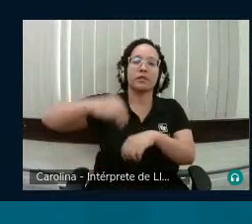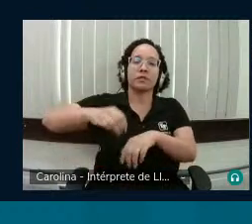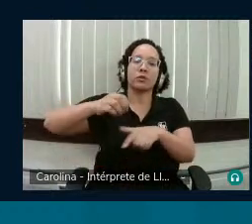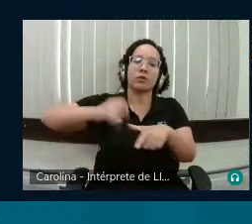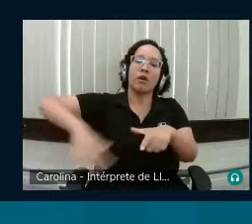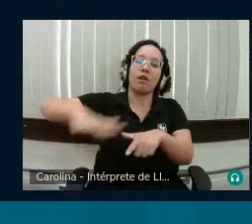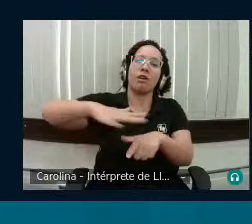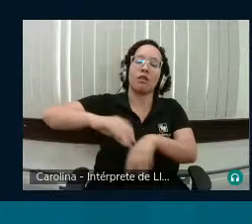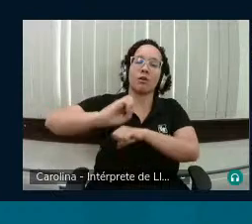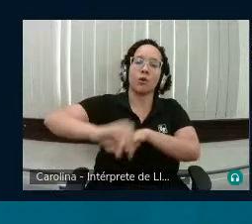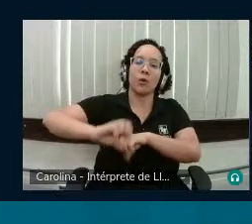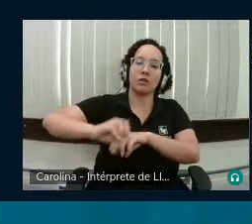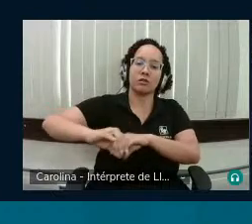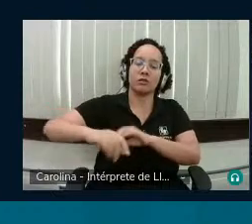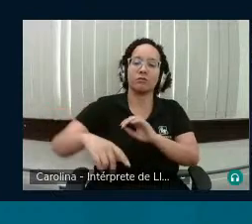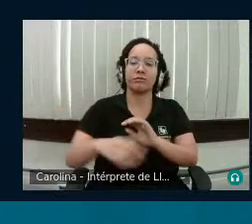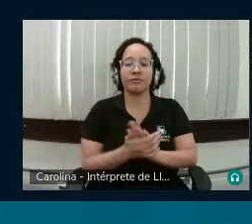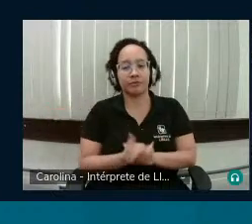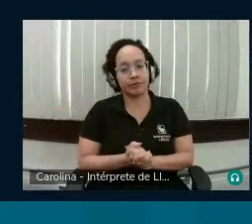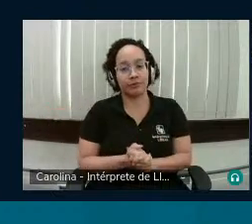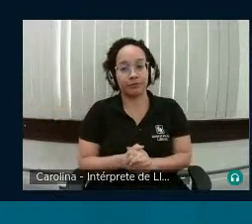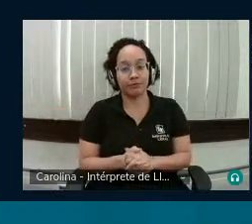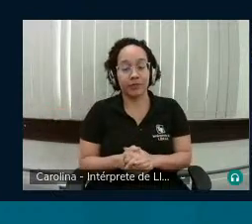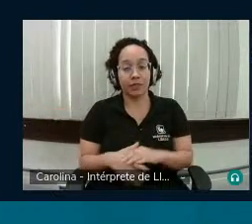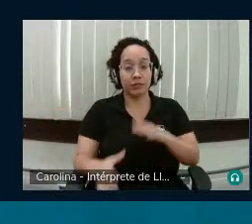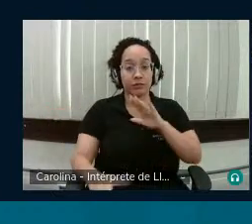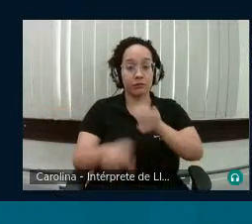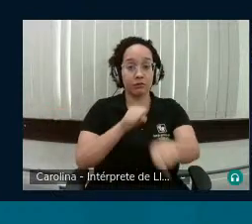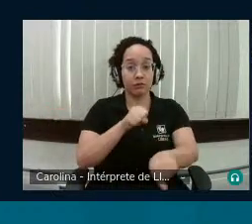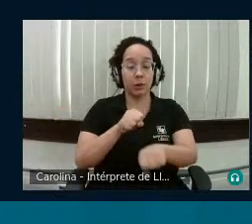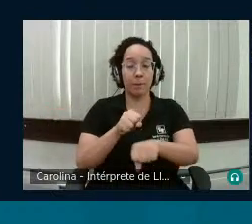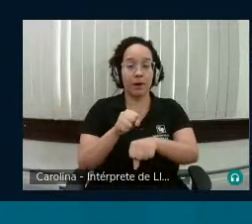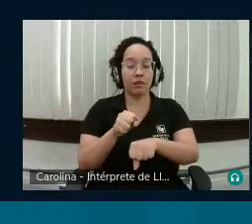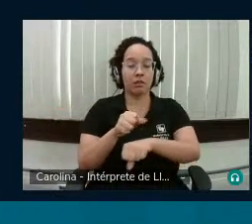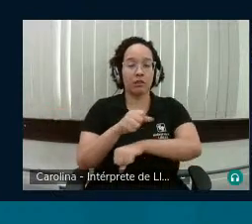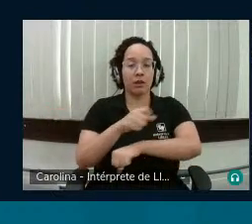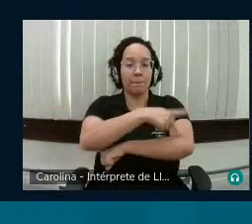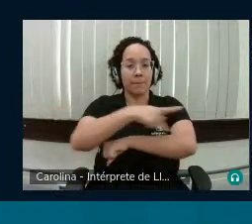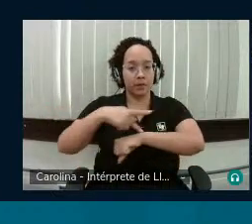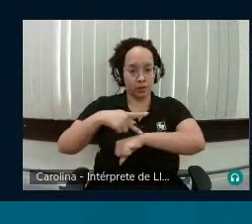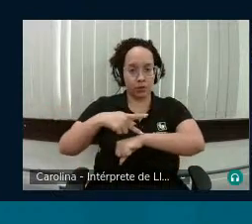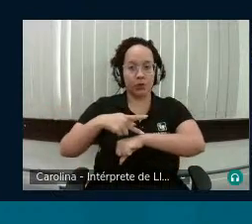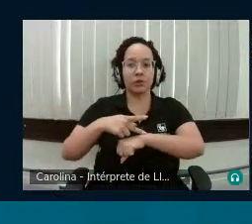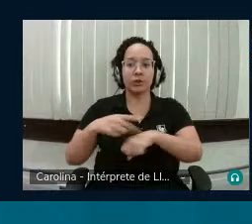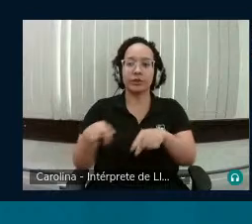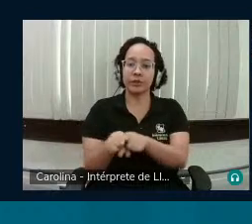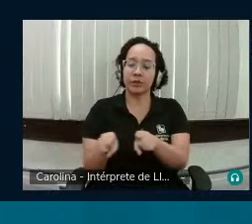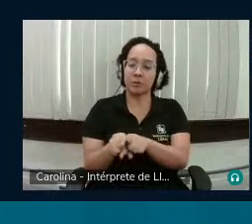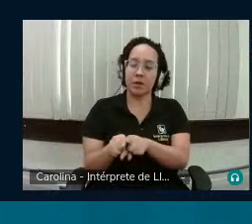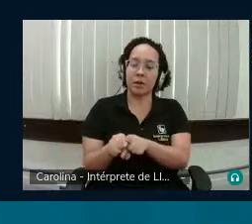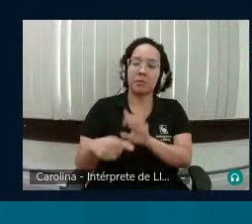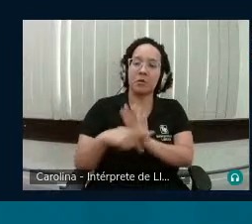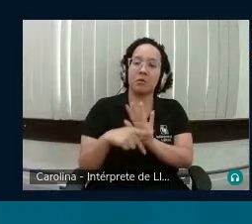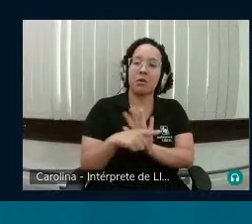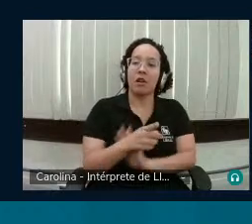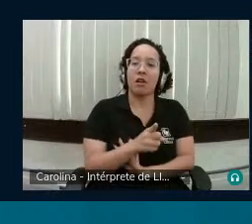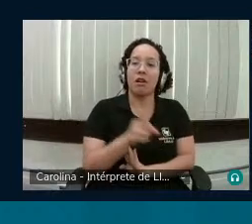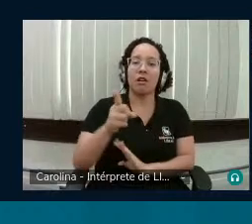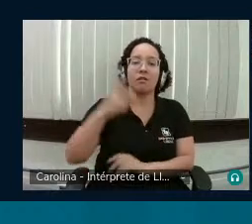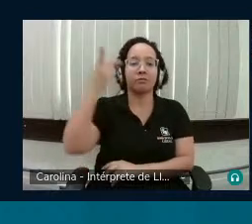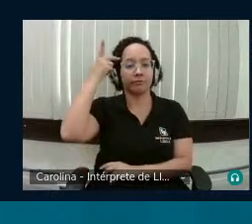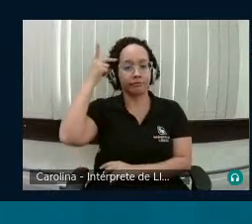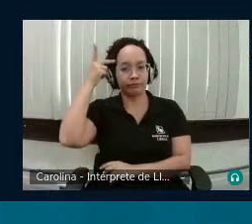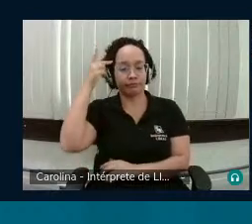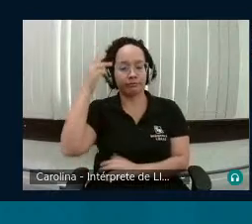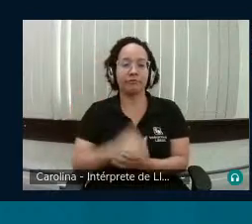pela Federal de São Carlos. Graduação em Pedagogia, com habilitação em Administração Escolar pela Unesp de Araraquara. É professora